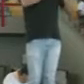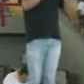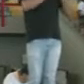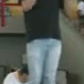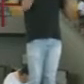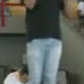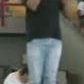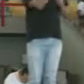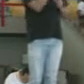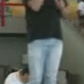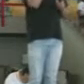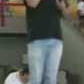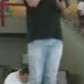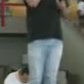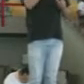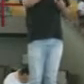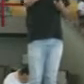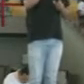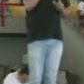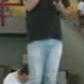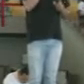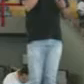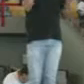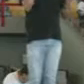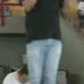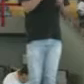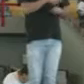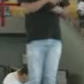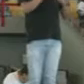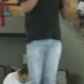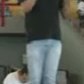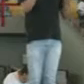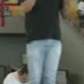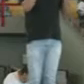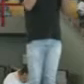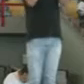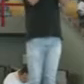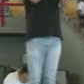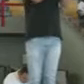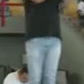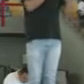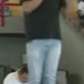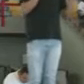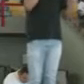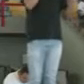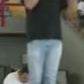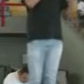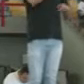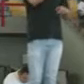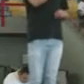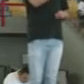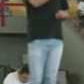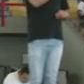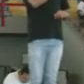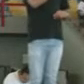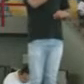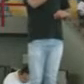as mesmas palavras do comando, eu posso parafraseá-las. O que é que significa, Diego,